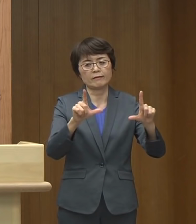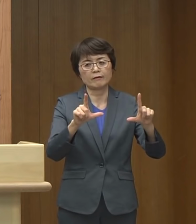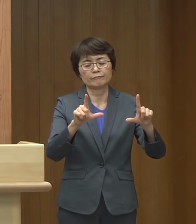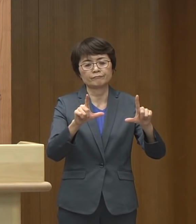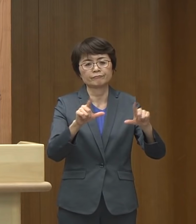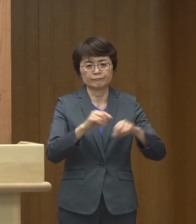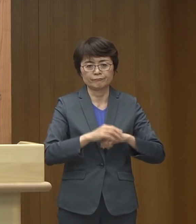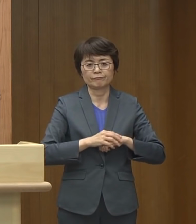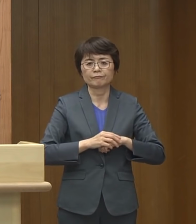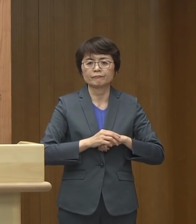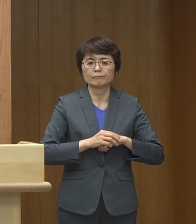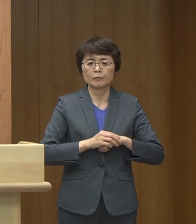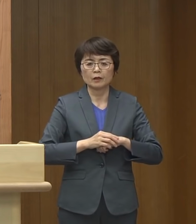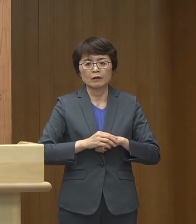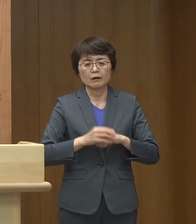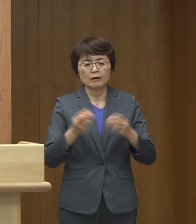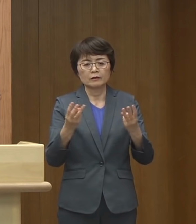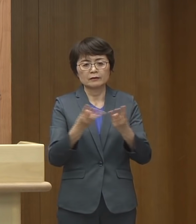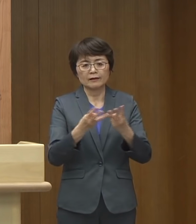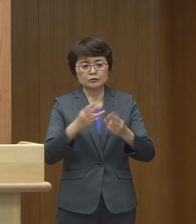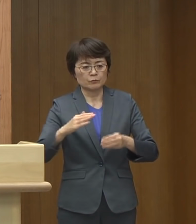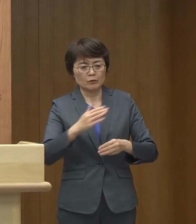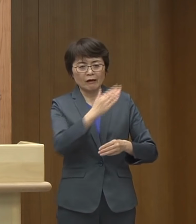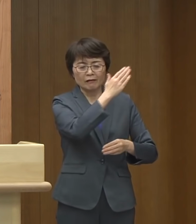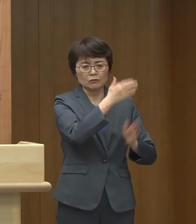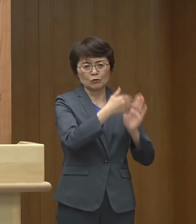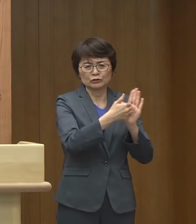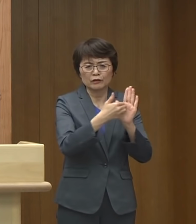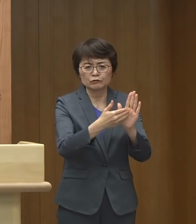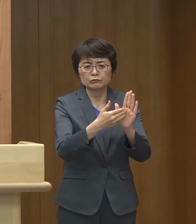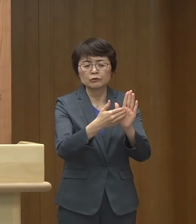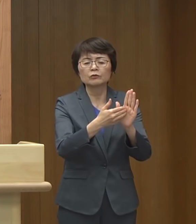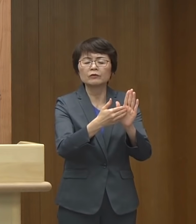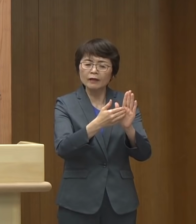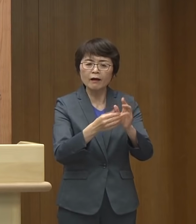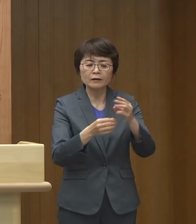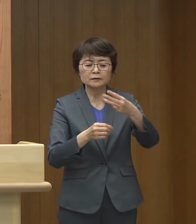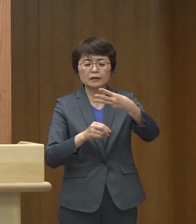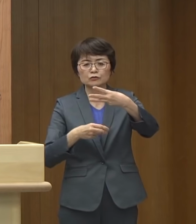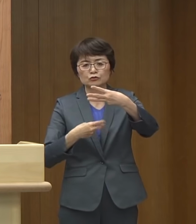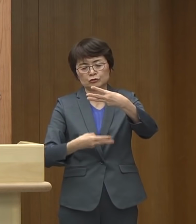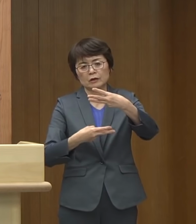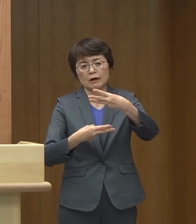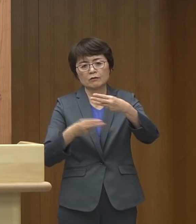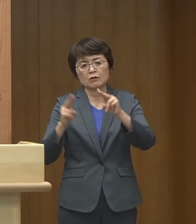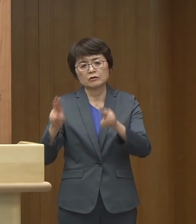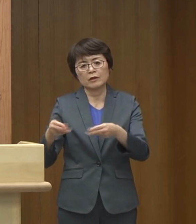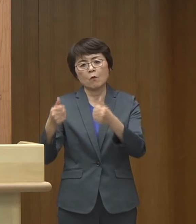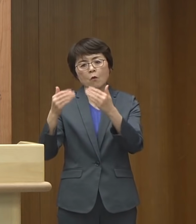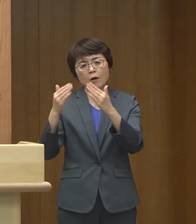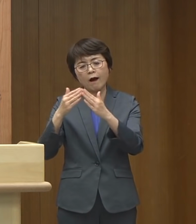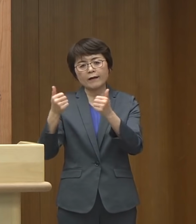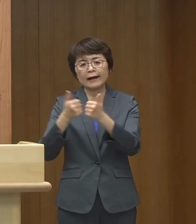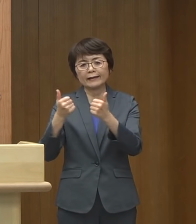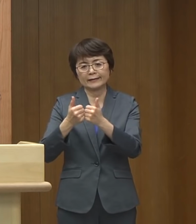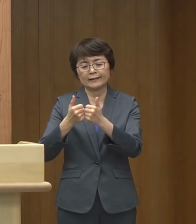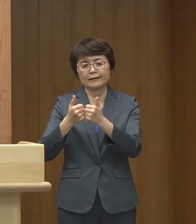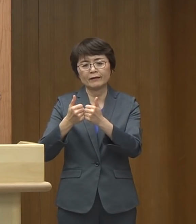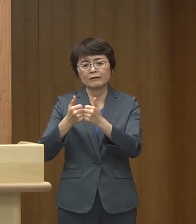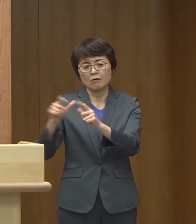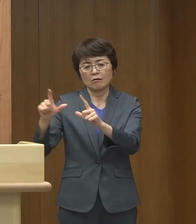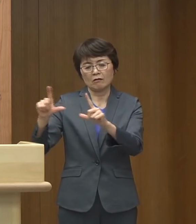ういった急激な増加を防ごうと言った数日後の3月の2日の専門家会議の見解でそのような指